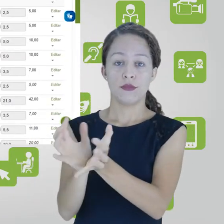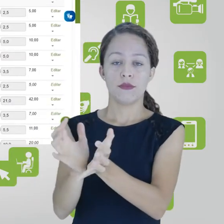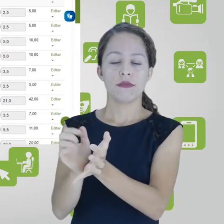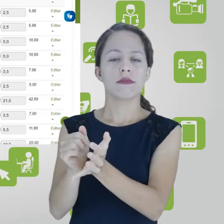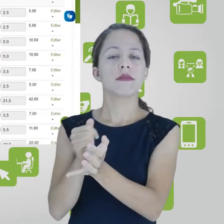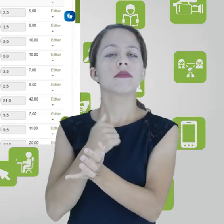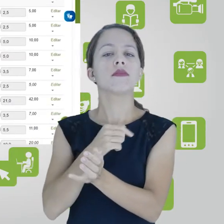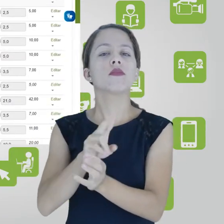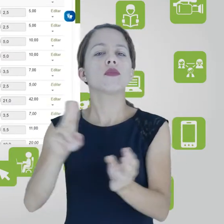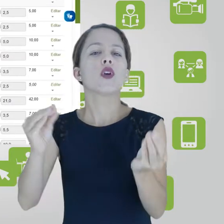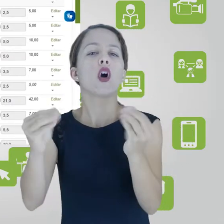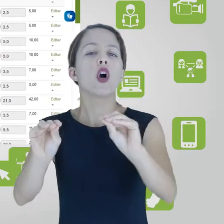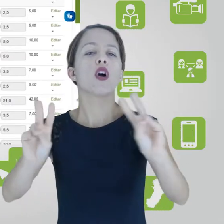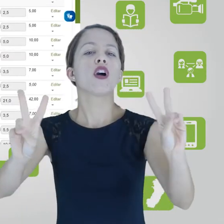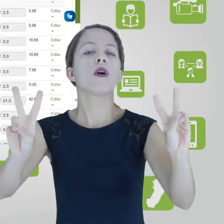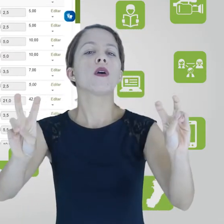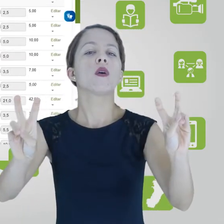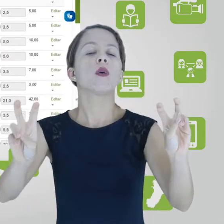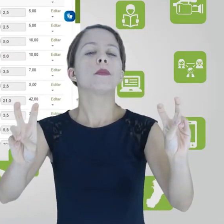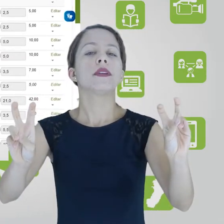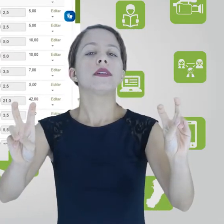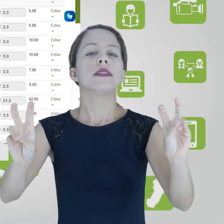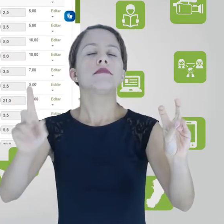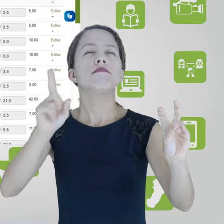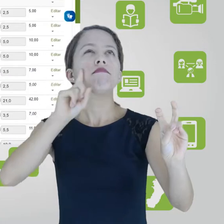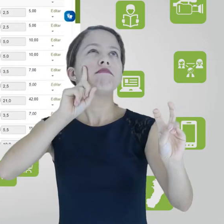categoria de categoria